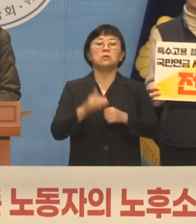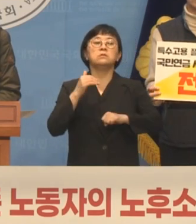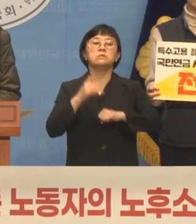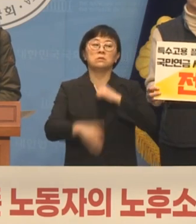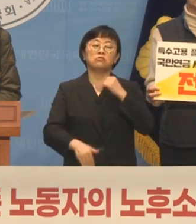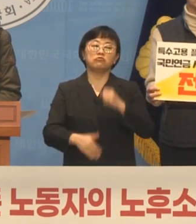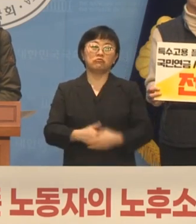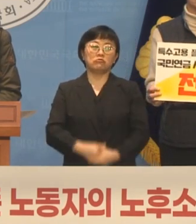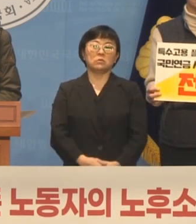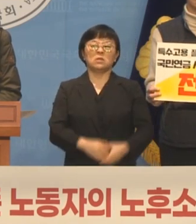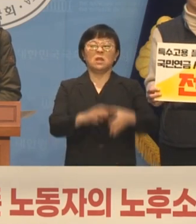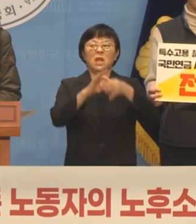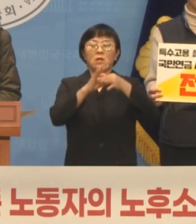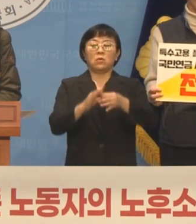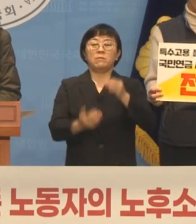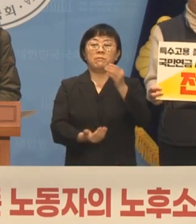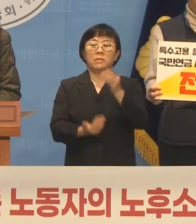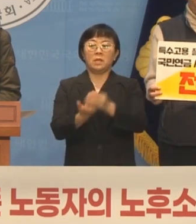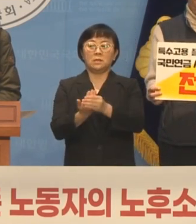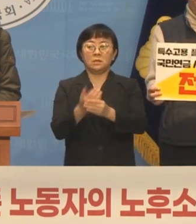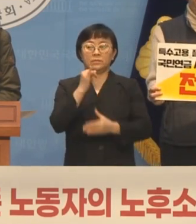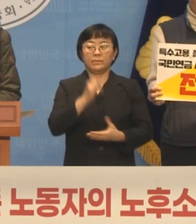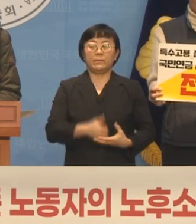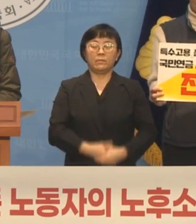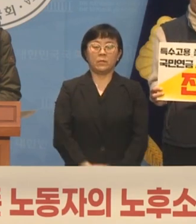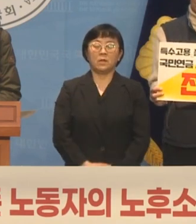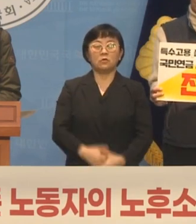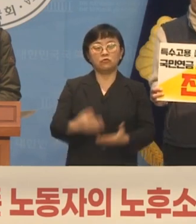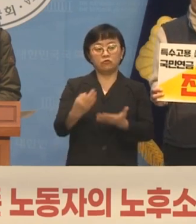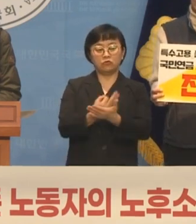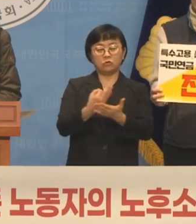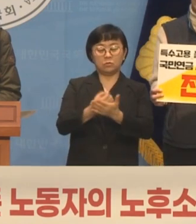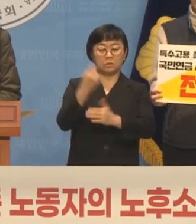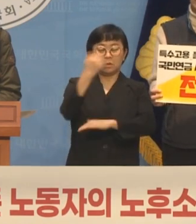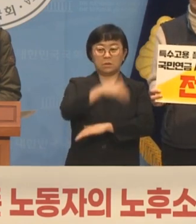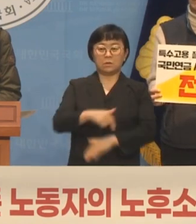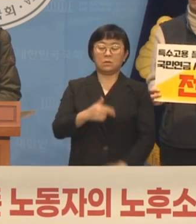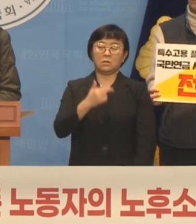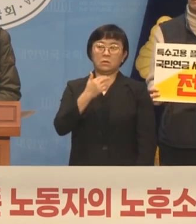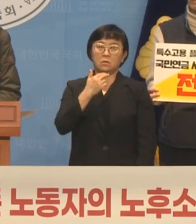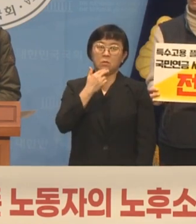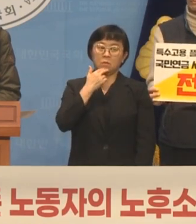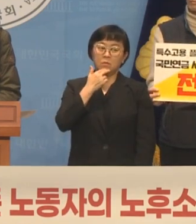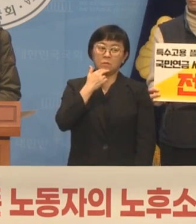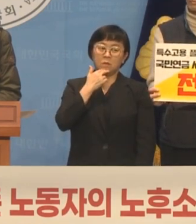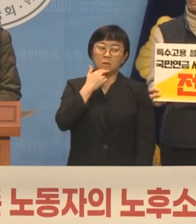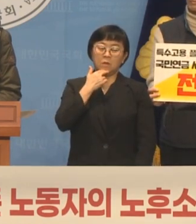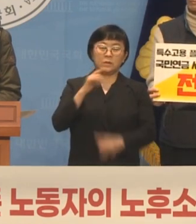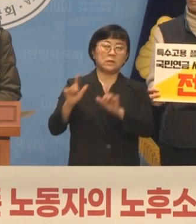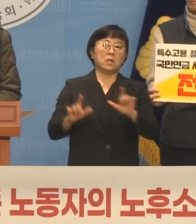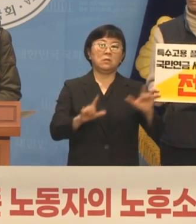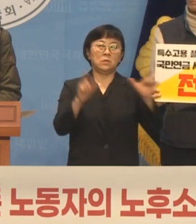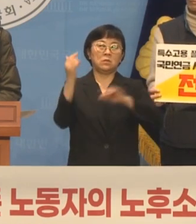일들이 계속 발생합니다. 수입이 예상되지 않아서 일상을 계획하기도